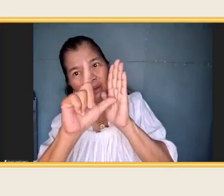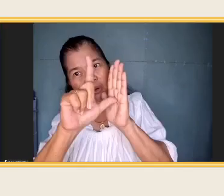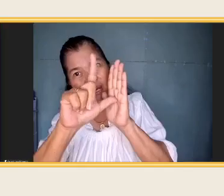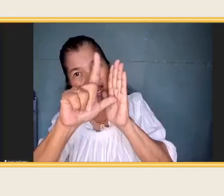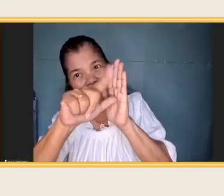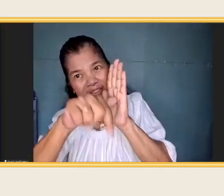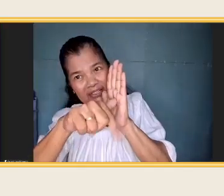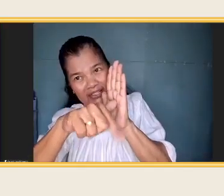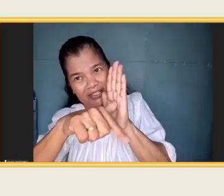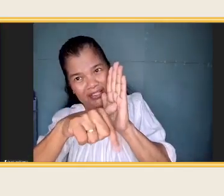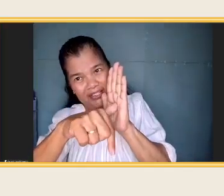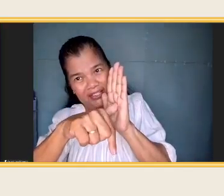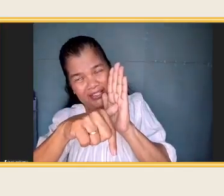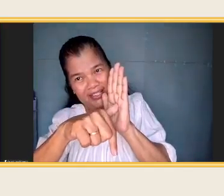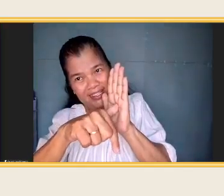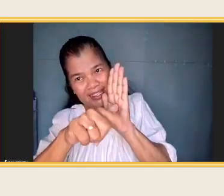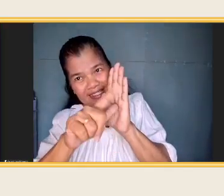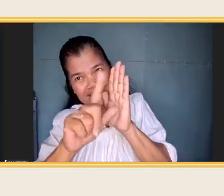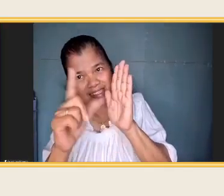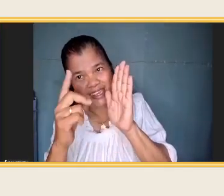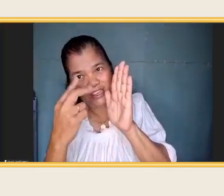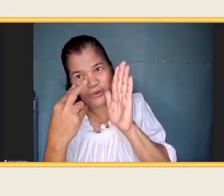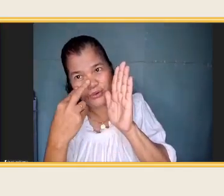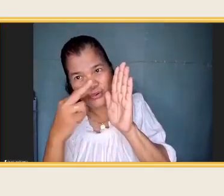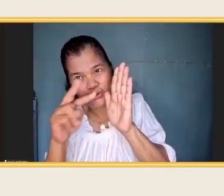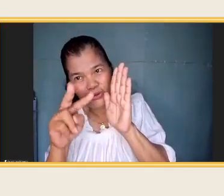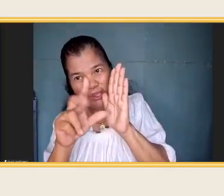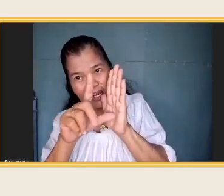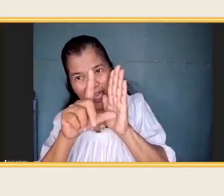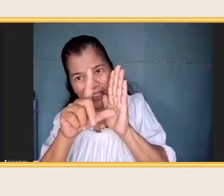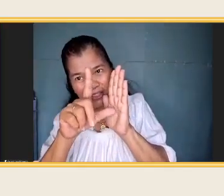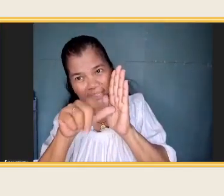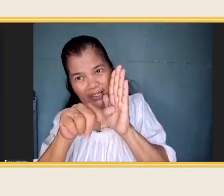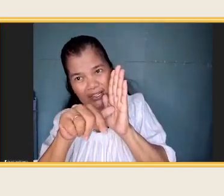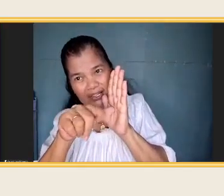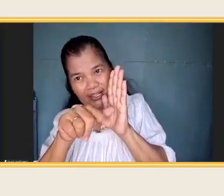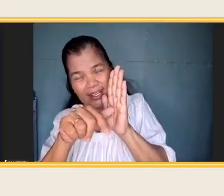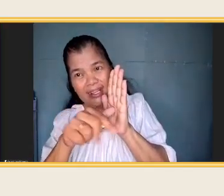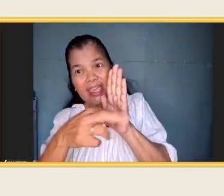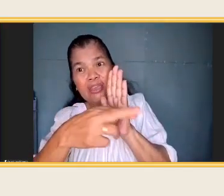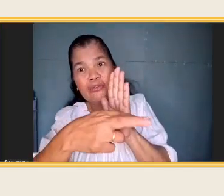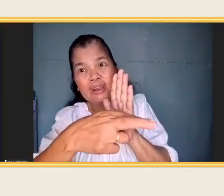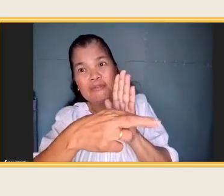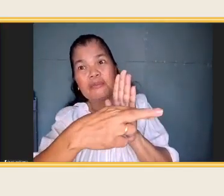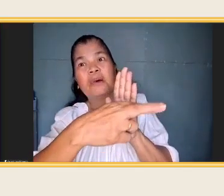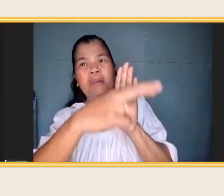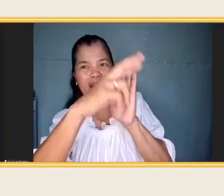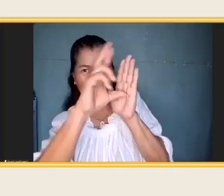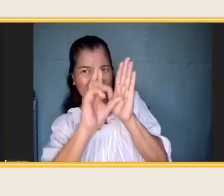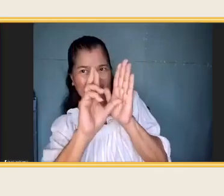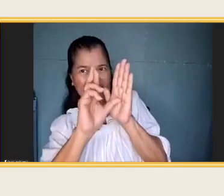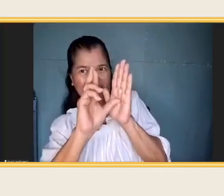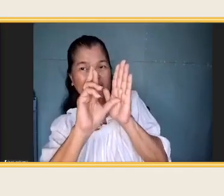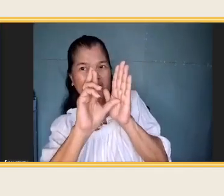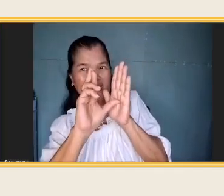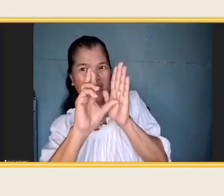yung pag later. See you later. Kaya yung review,